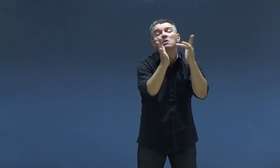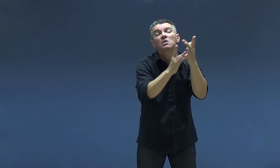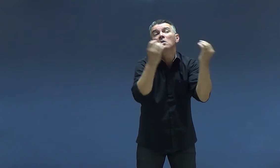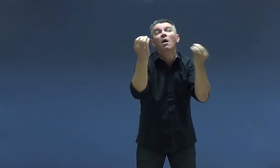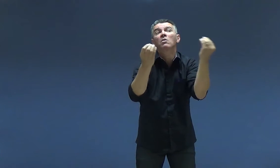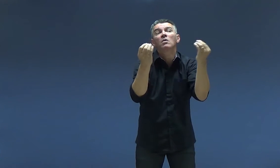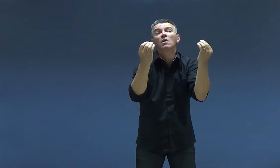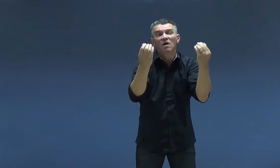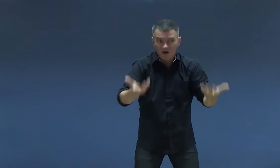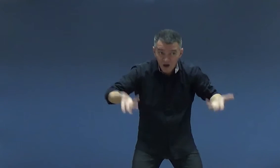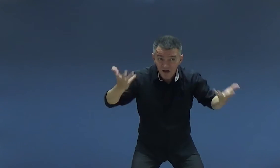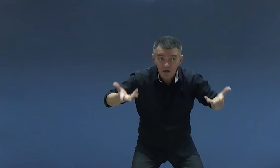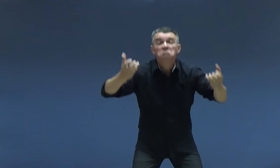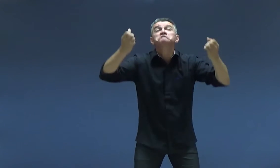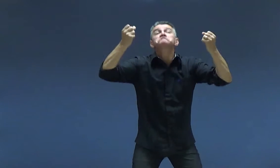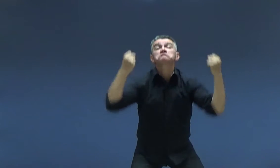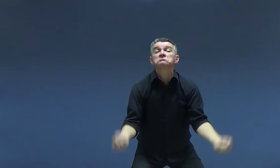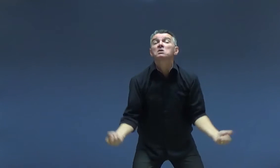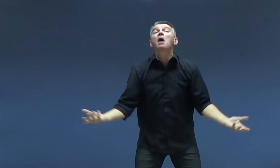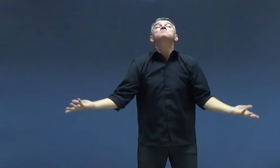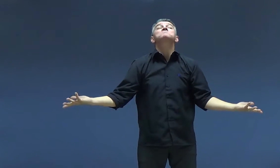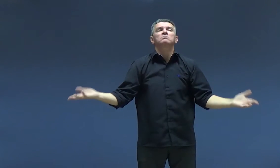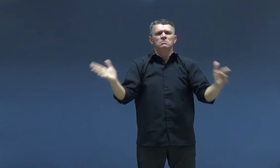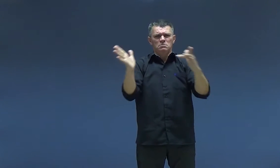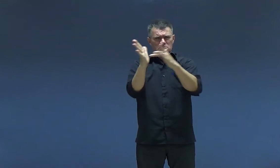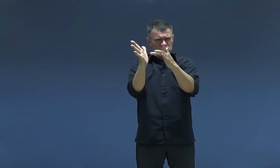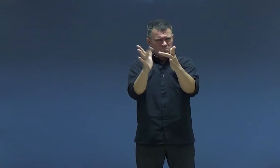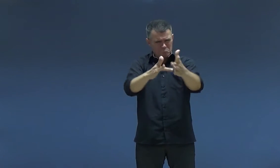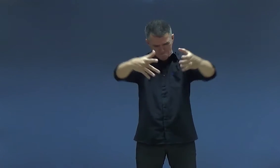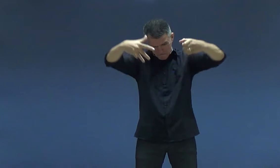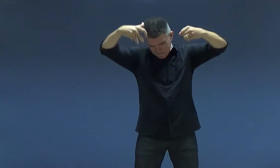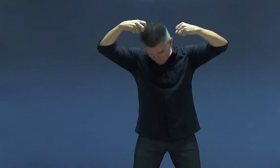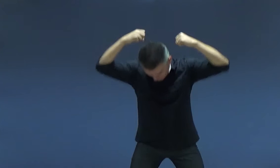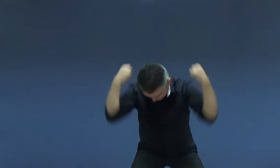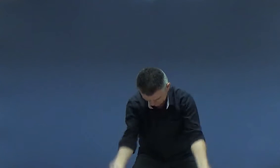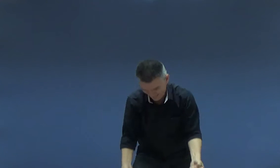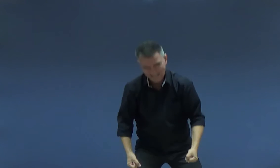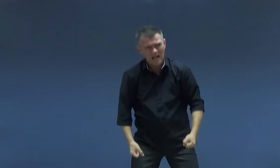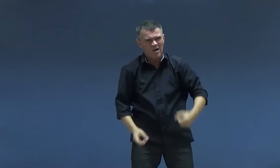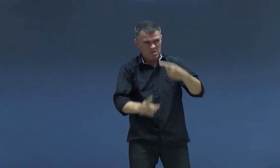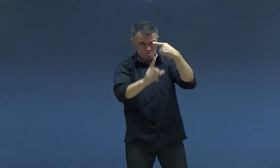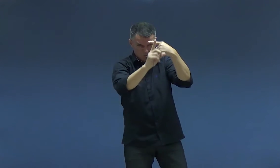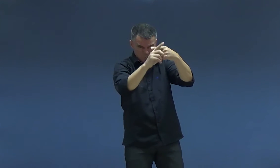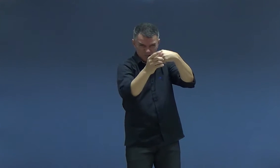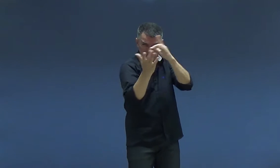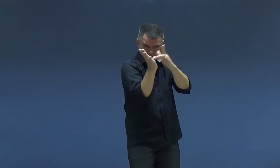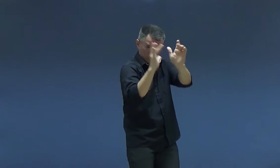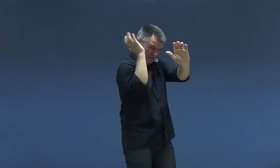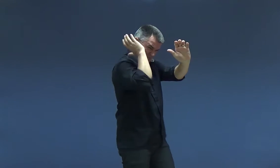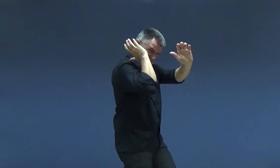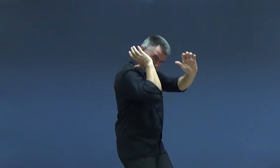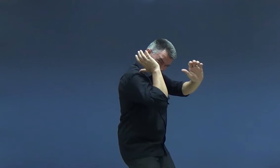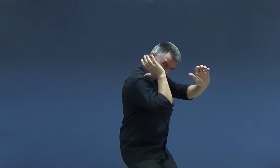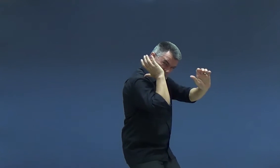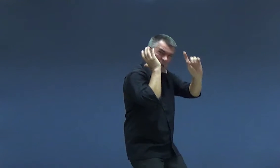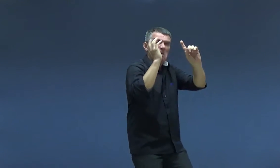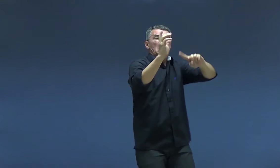hein? E Jesus, foi leve ou foi pesado para ele? Nossa, para Jesus foi muito pesado. Jesus carregou